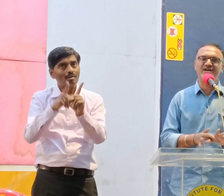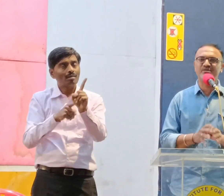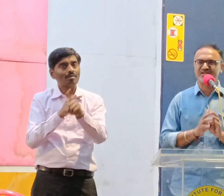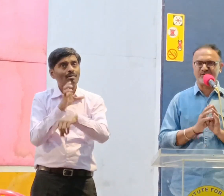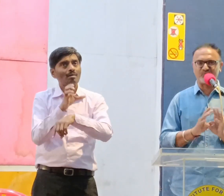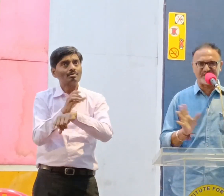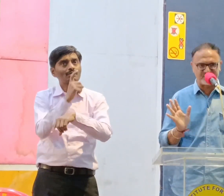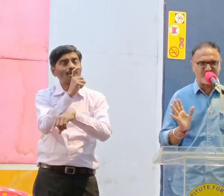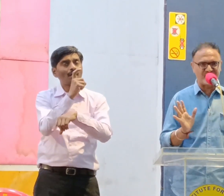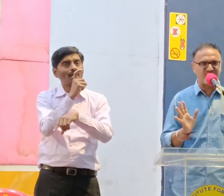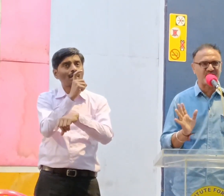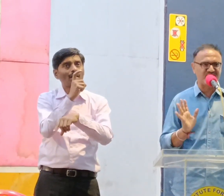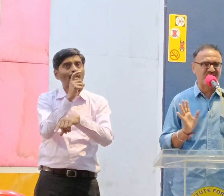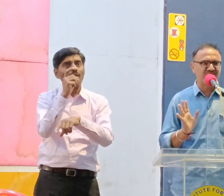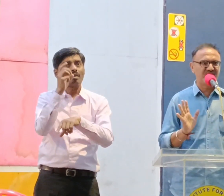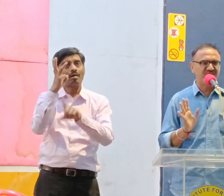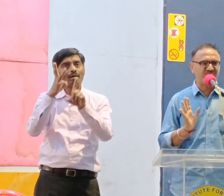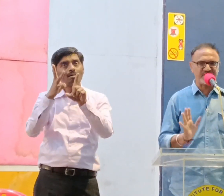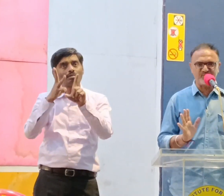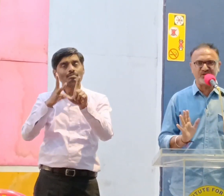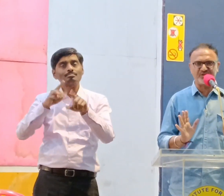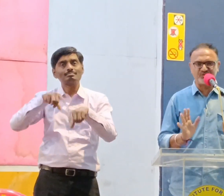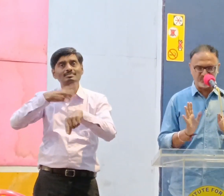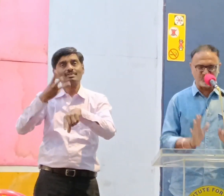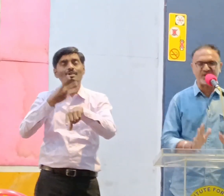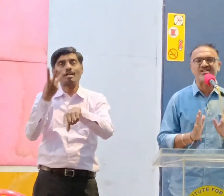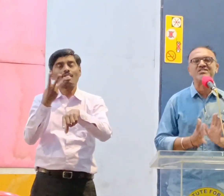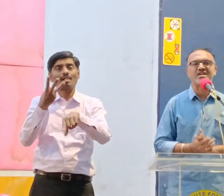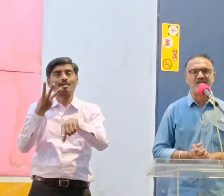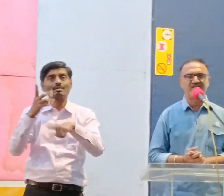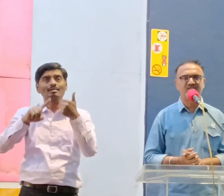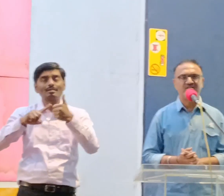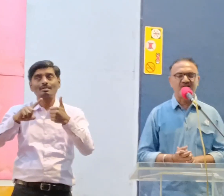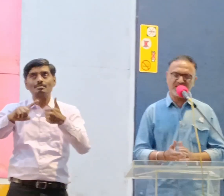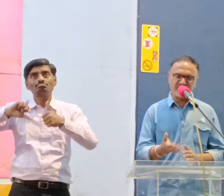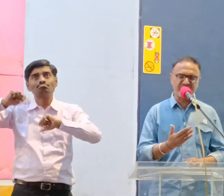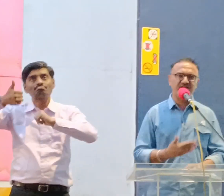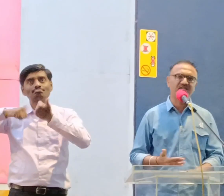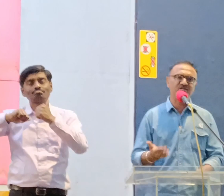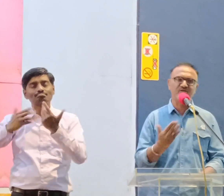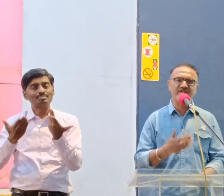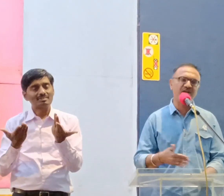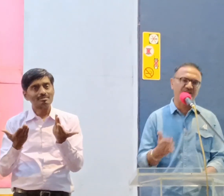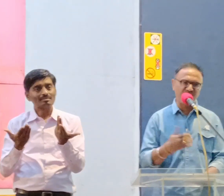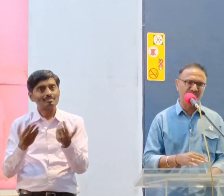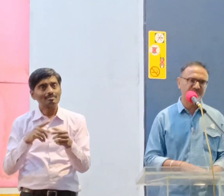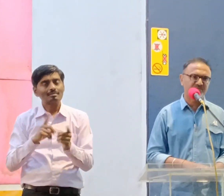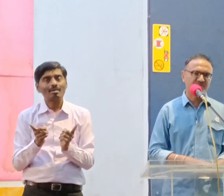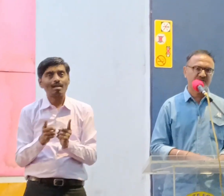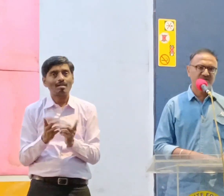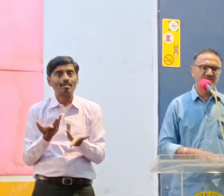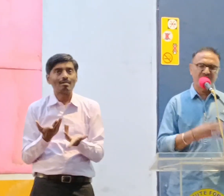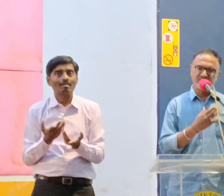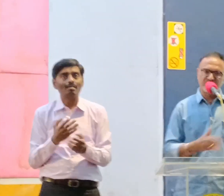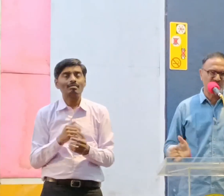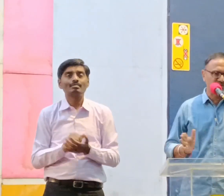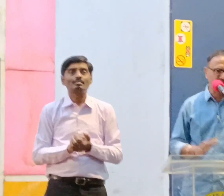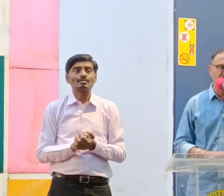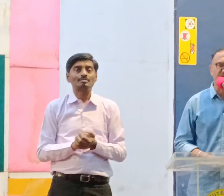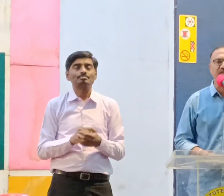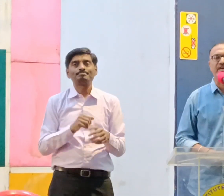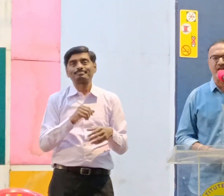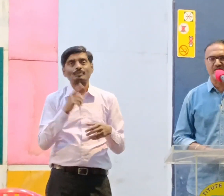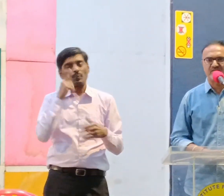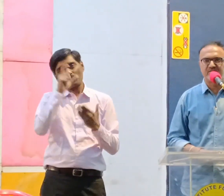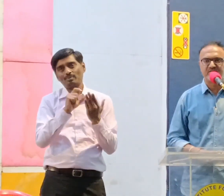3 કલાકમાં તમારો ફેંસલો આવવાનો છે કે તમે કેવું લખ્યું કેવું ઉતારી શક્યા એટલે આ વિદ્યાર્થી તો લખ્યા ગયો 10